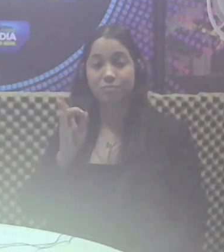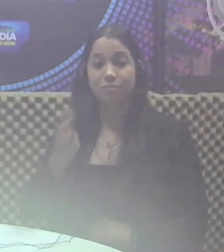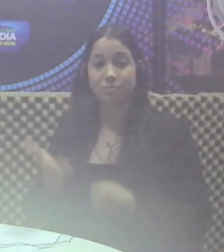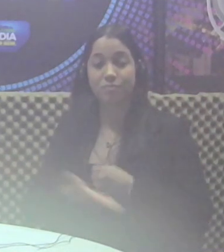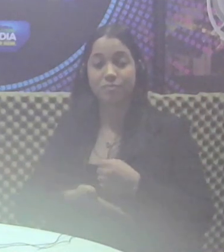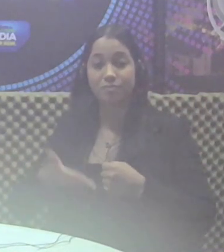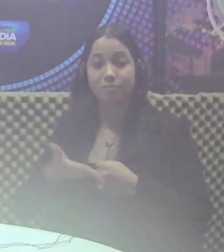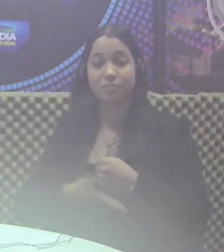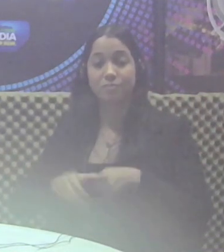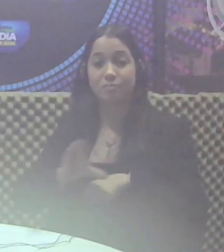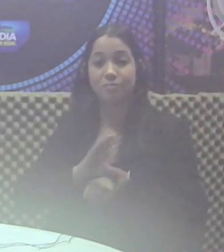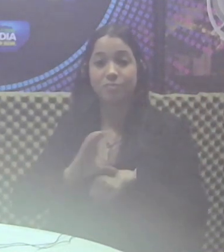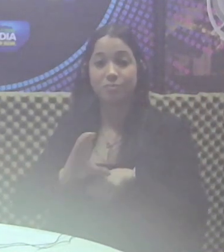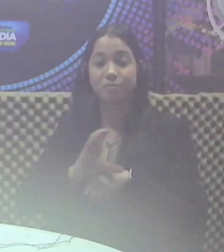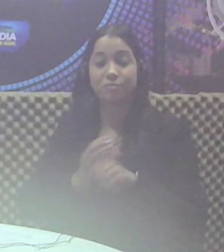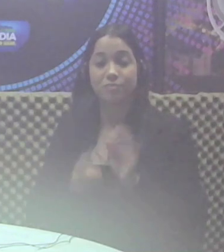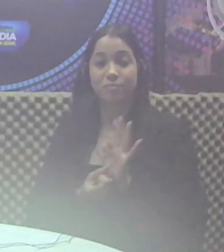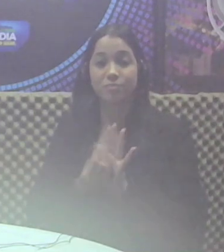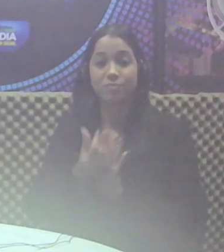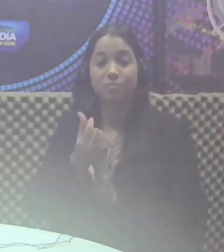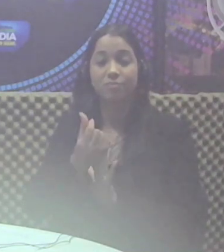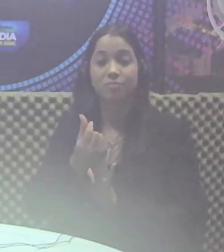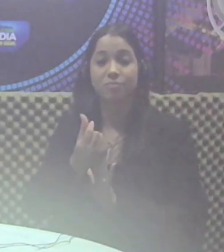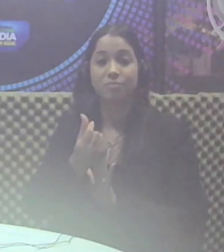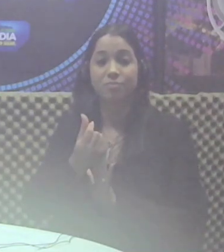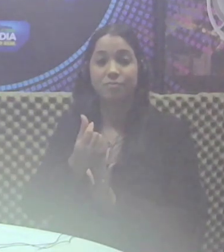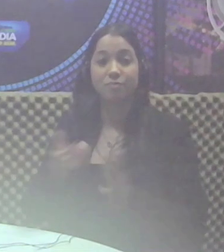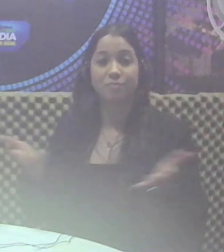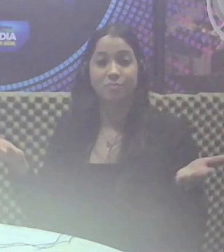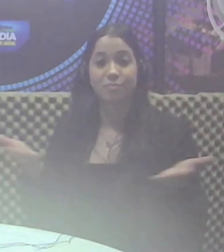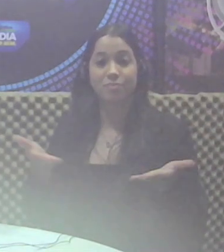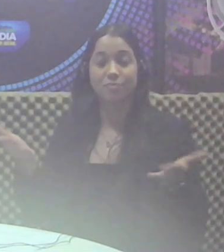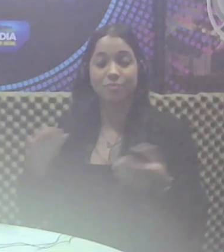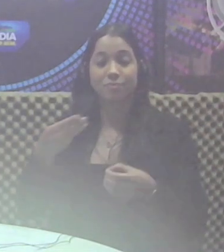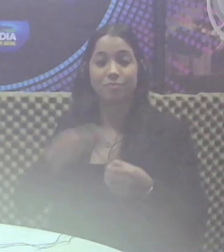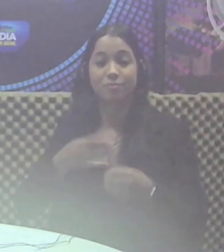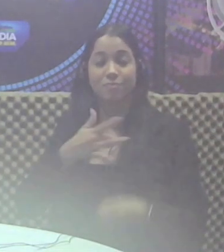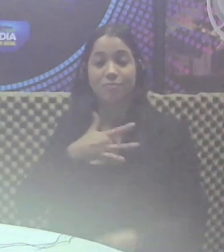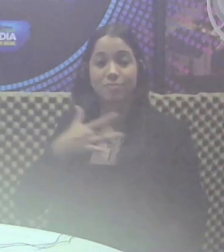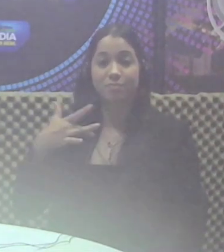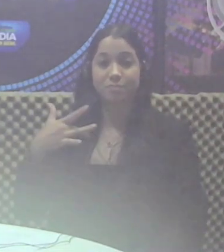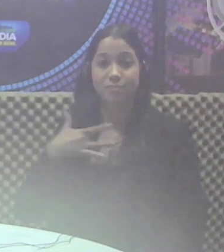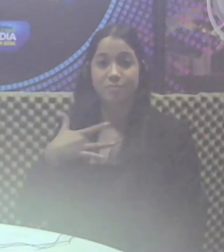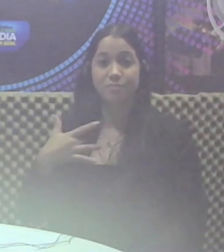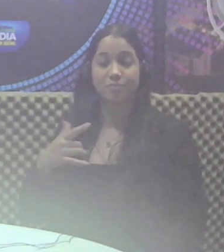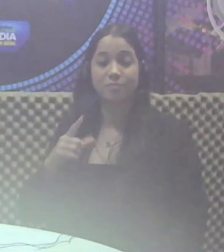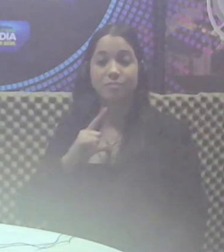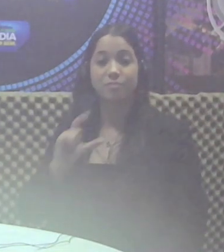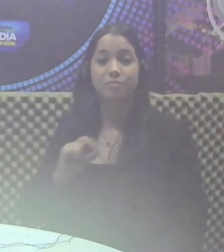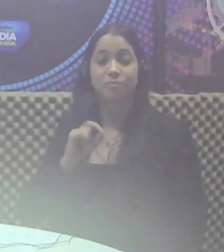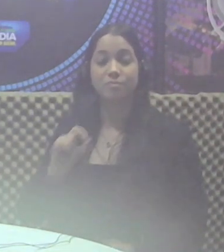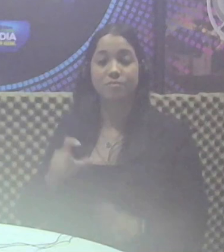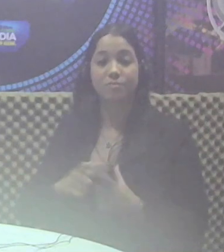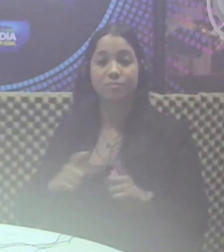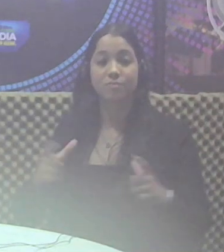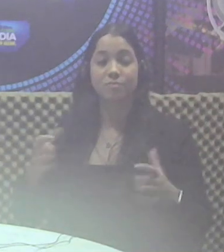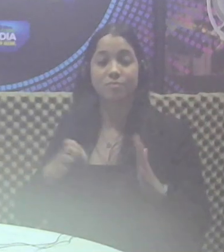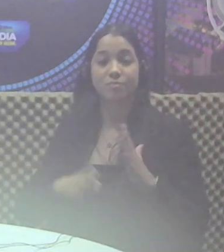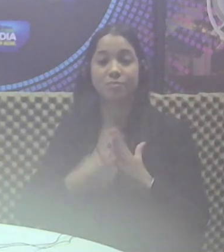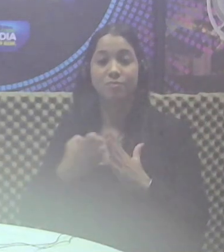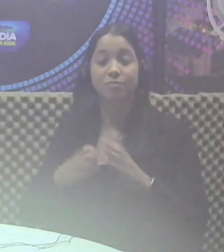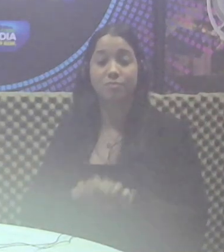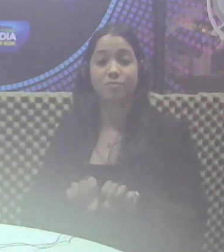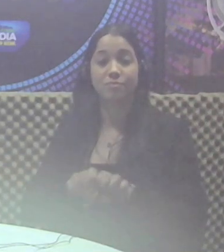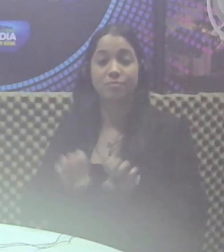recursos previstos constitucionalmente. Atualmente, a Rede Municipal de Saúde possui uma ampla estrutura com serviços em